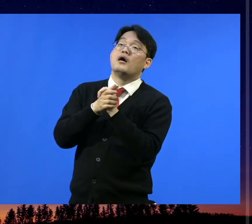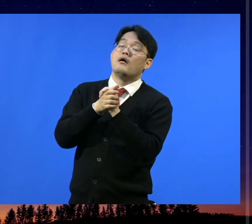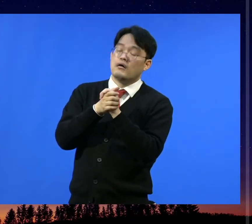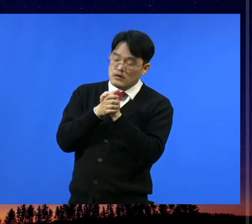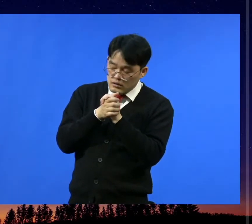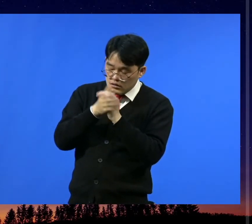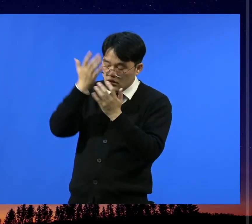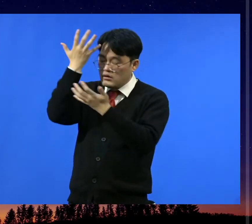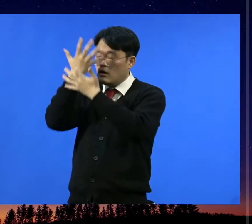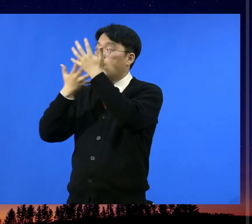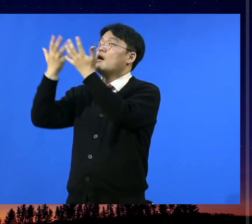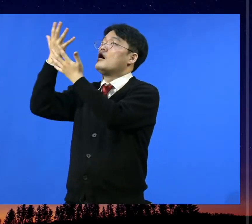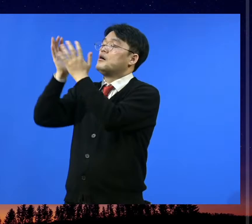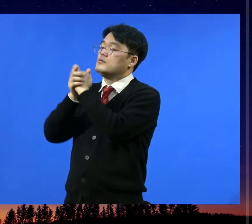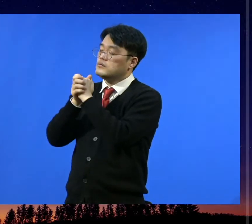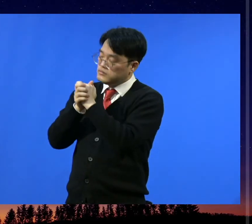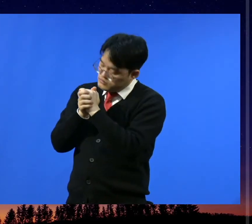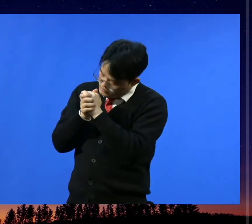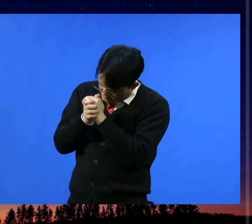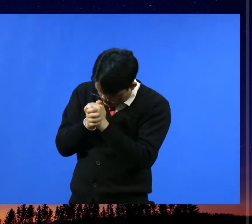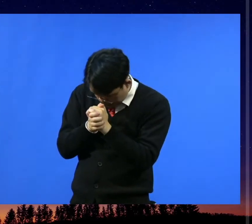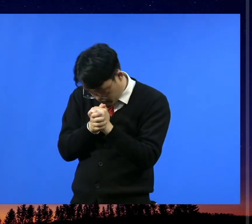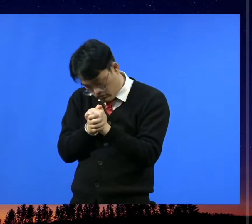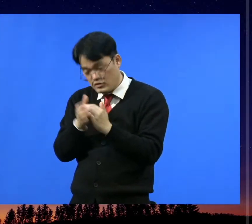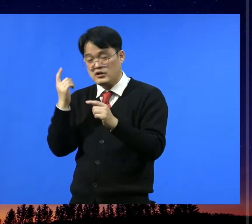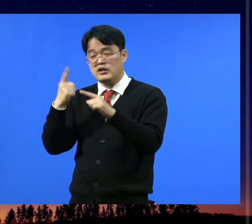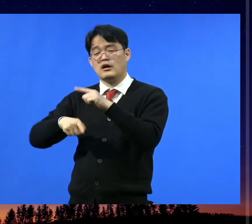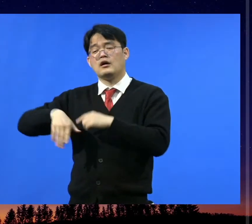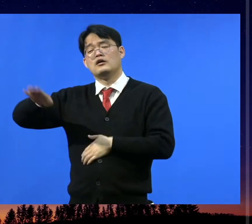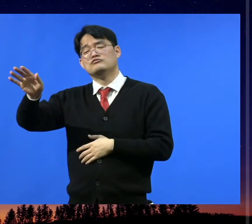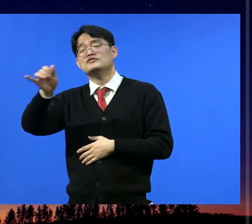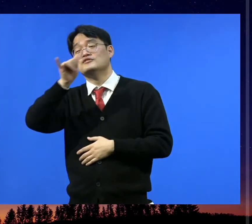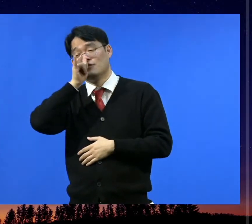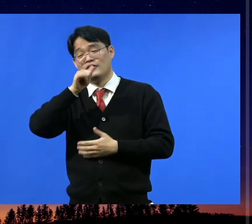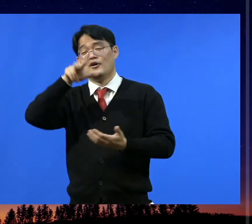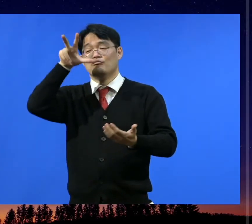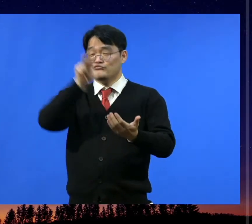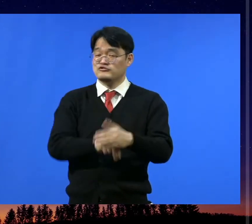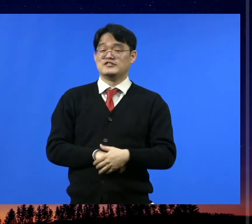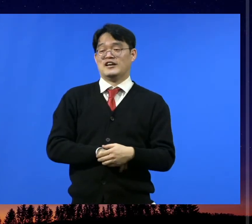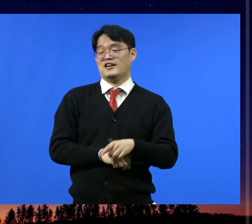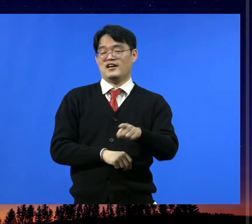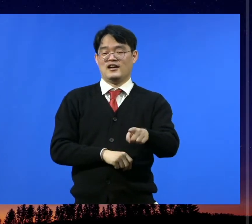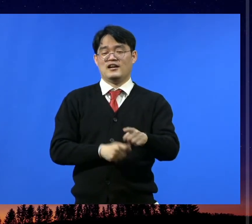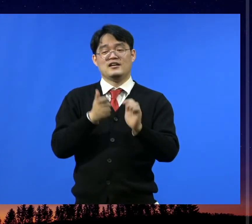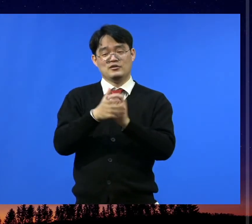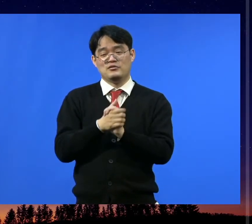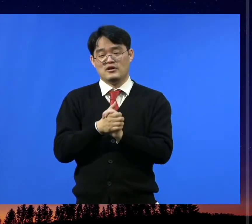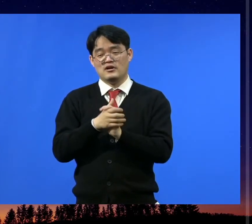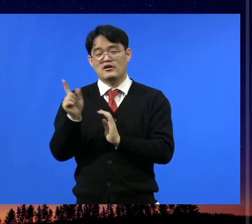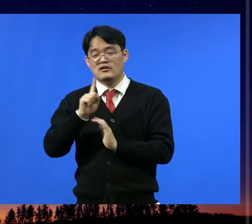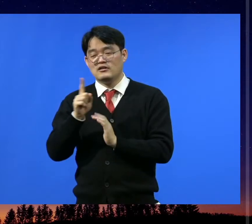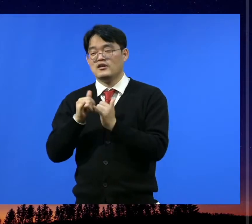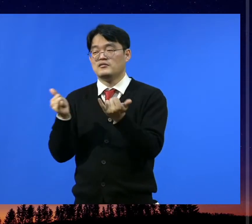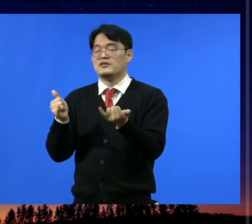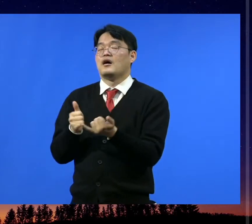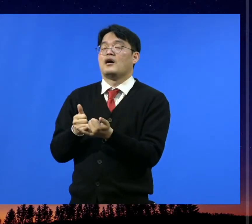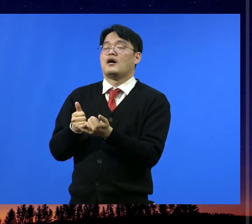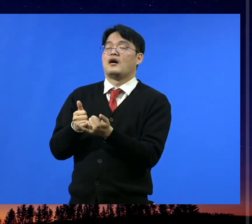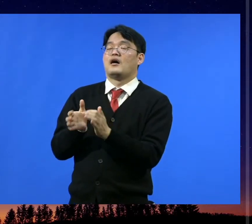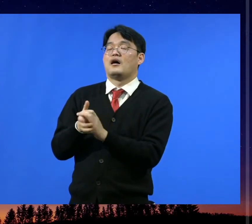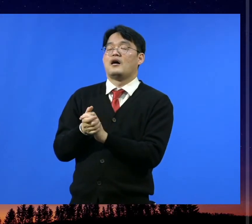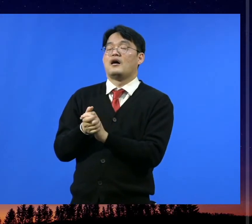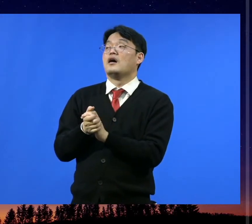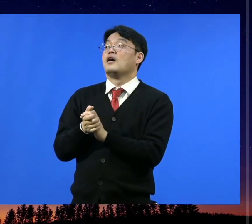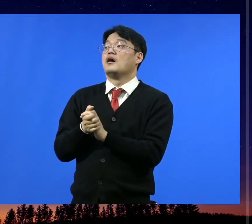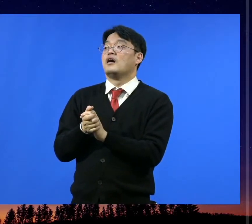환상인지 뭐 입신인지 막 왔다 갔다 할 수 있단 말이에요. 그죠? 어떤 분은 거의 뭐 그냥 입신의 경지에서 그냥